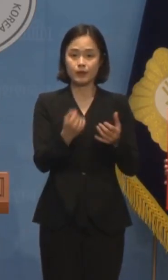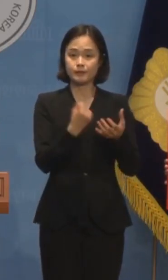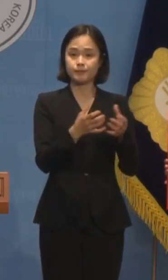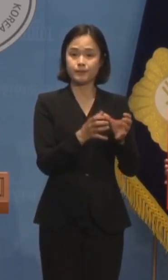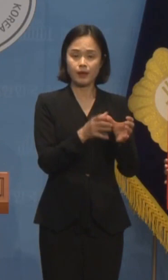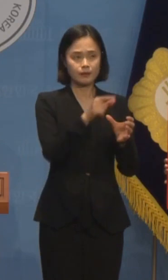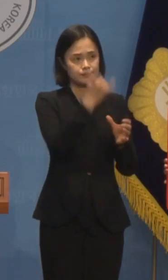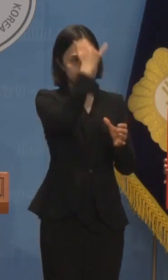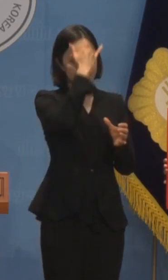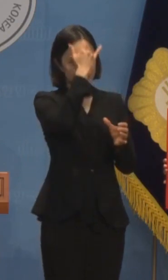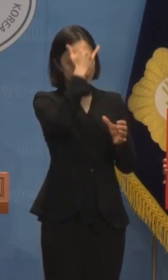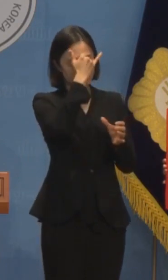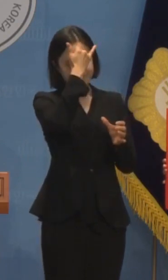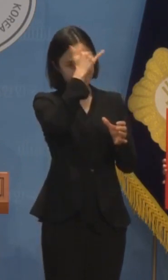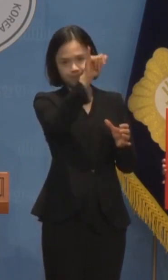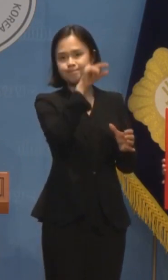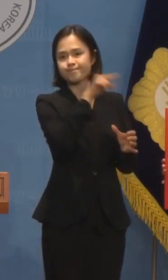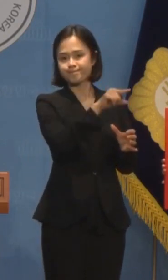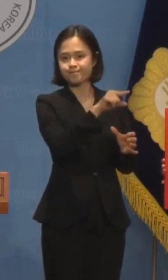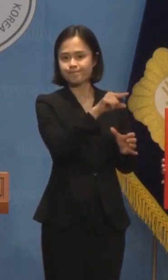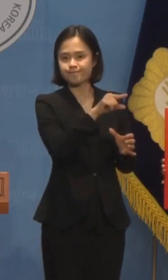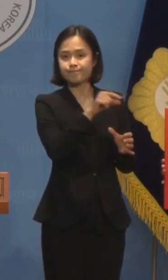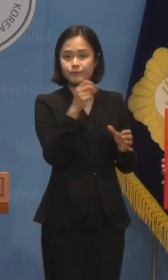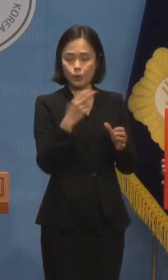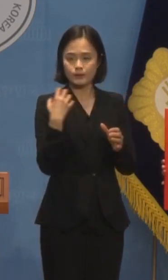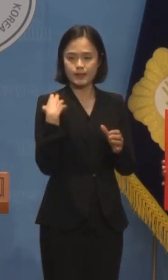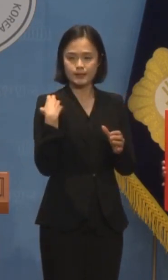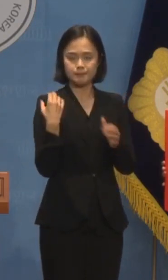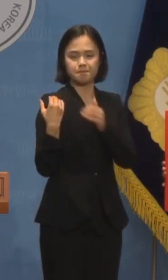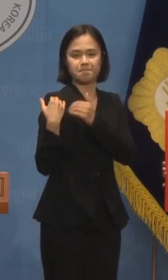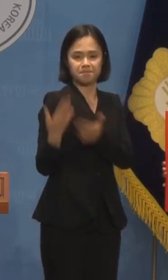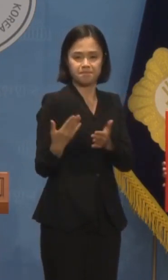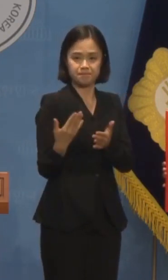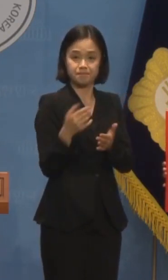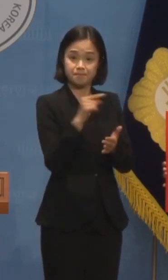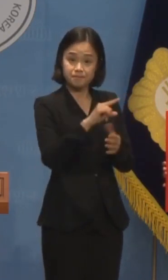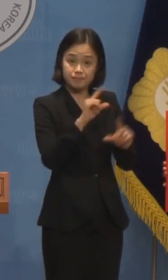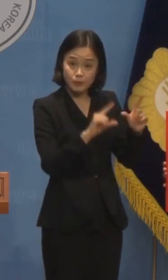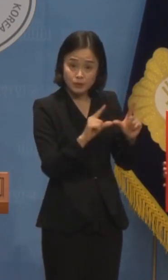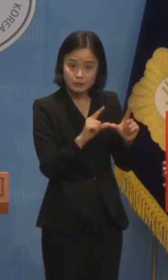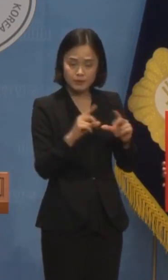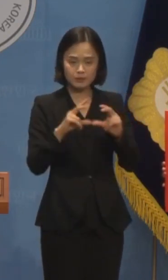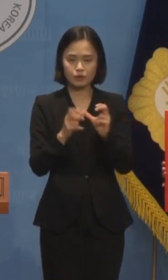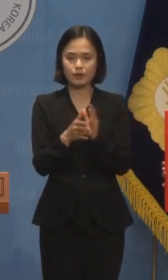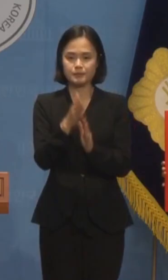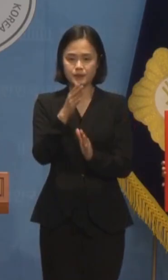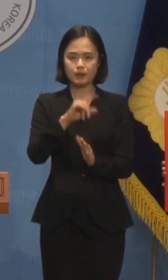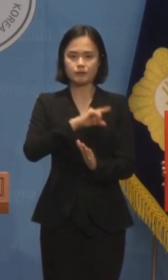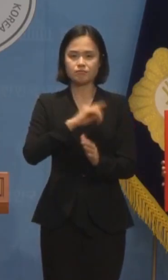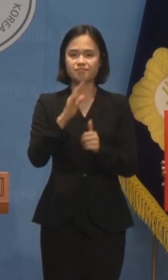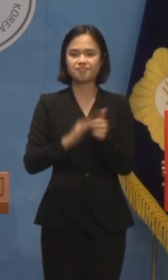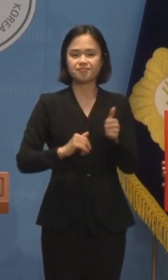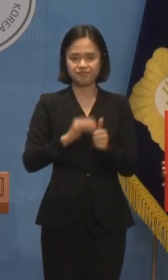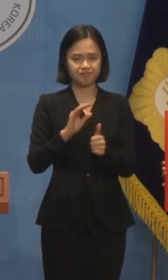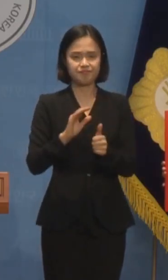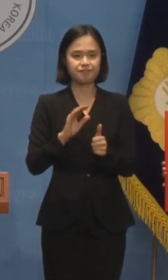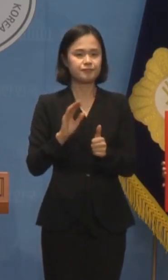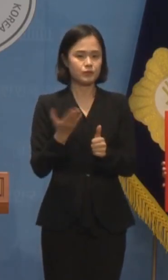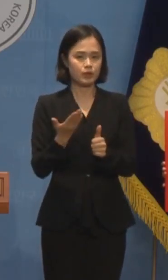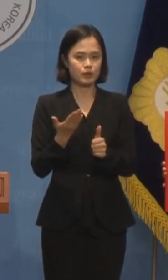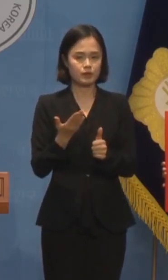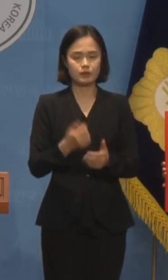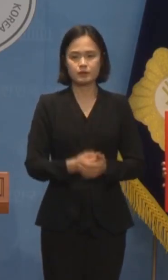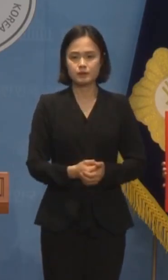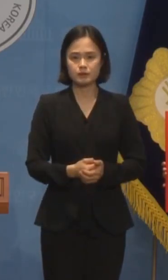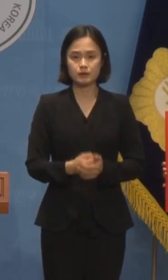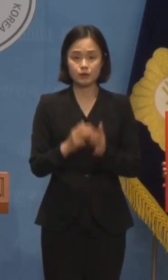도덕성 결여와 책임 회피는 성남시의회의 권위와 신뢰를 추락시키며 나락으로 떨어뜨리고 있습니다.